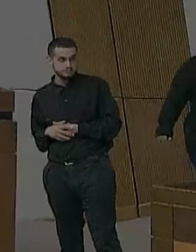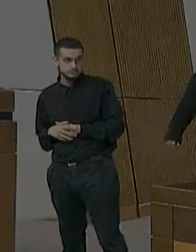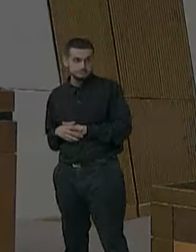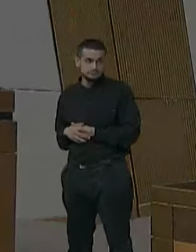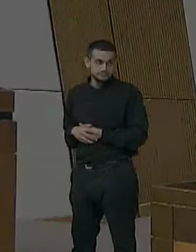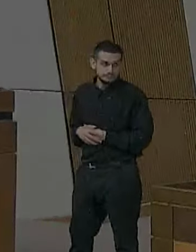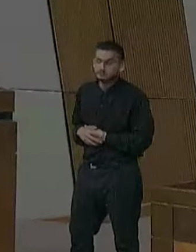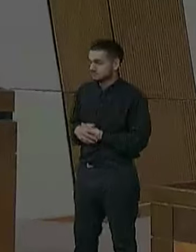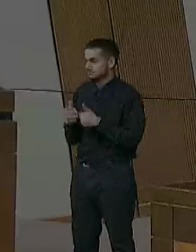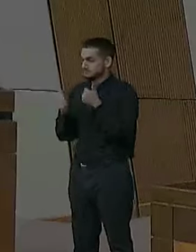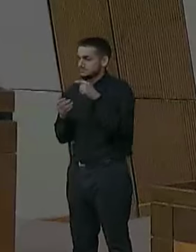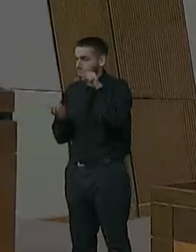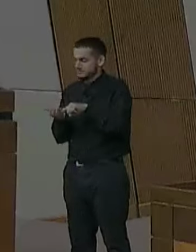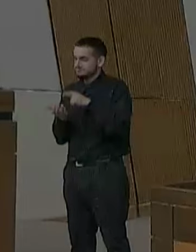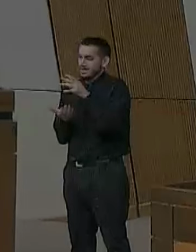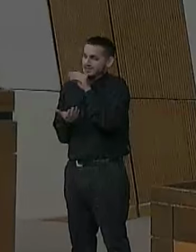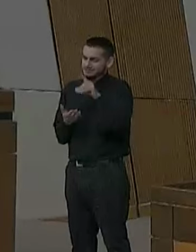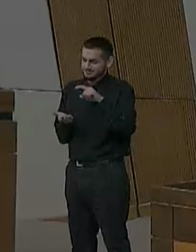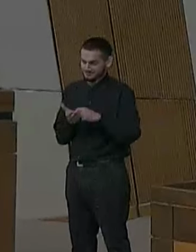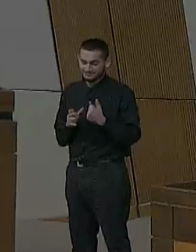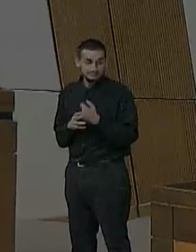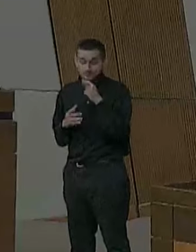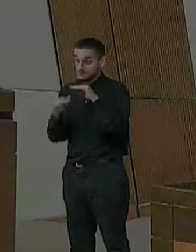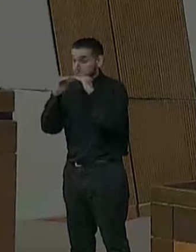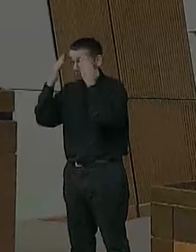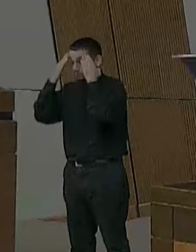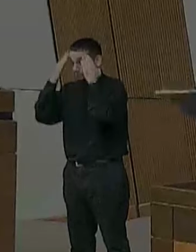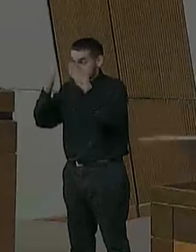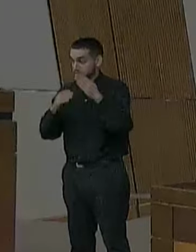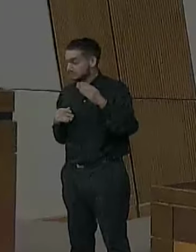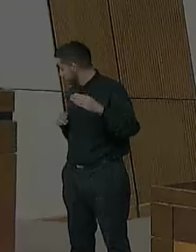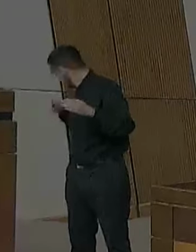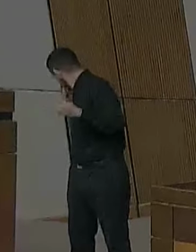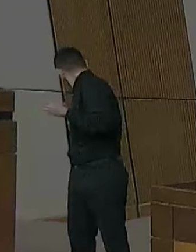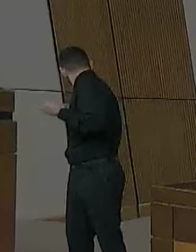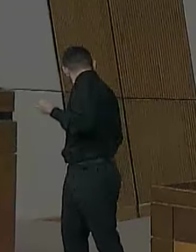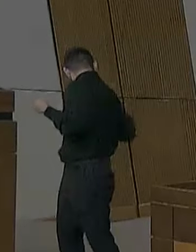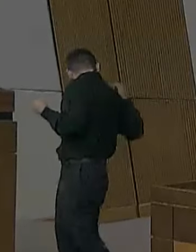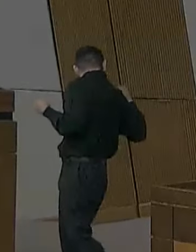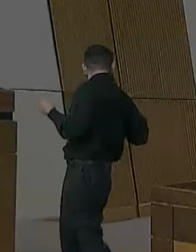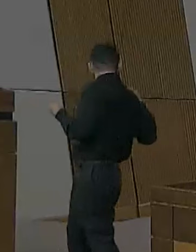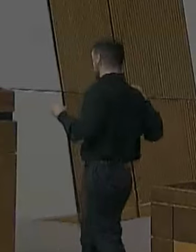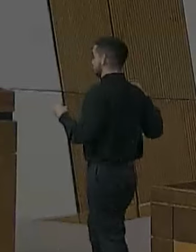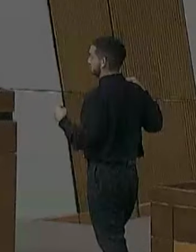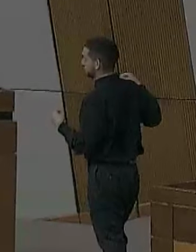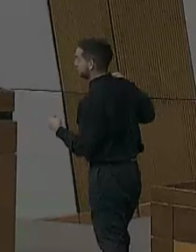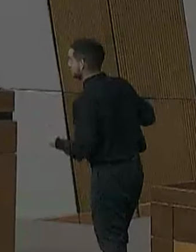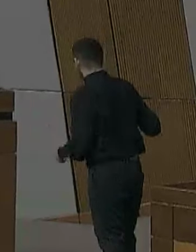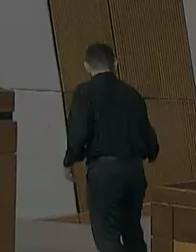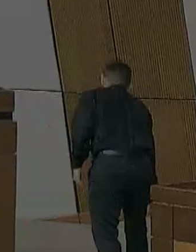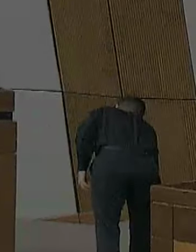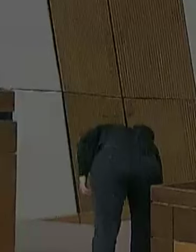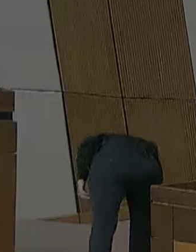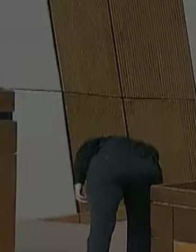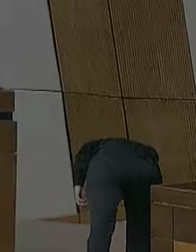Bueno, ahí sí, ok. Bueno, muchas gracias. Como decía Liz, en efecto, sin desperdicio, todas las intervenciones